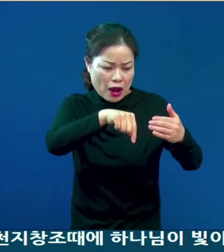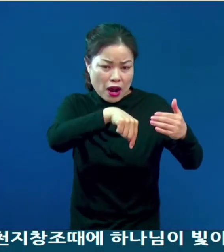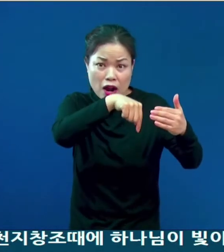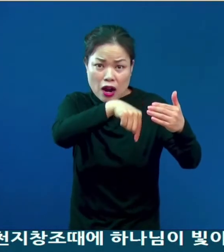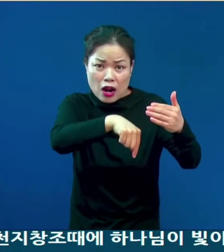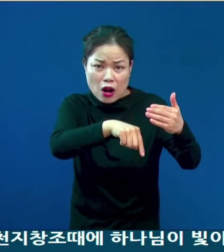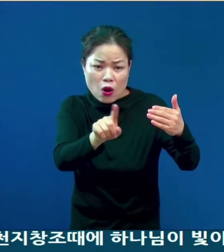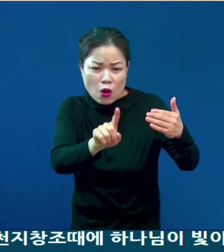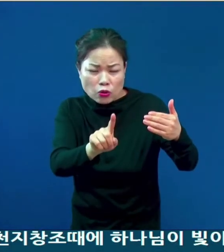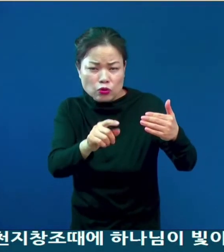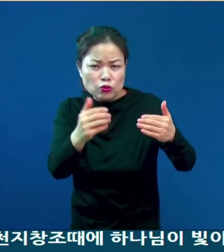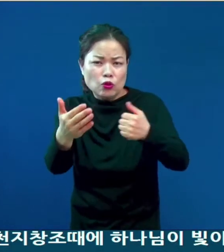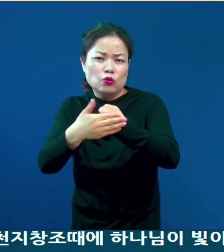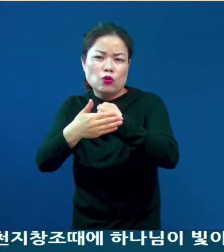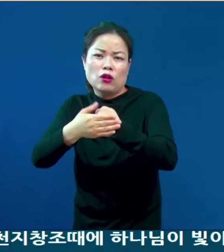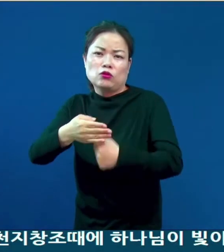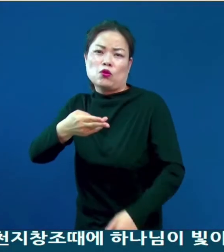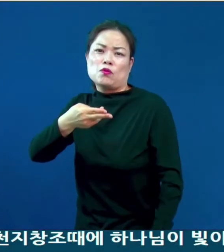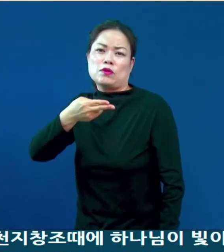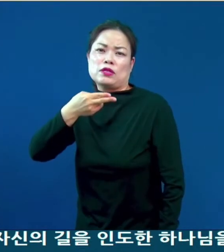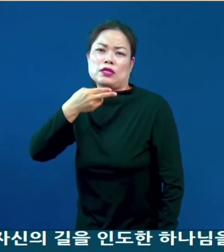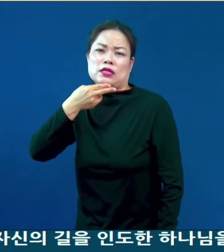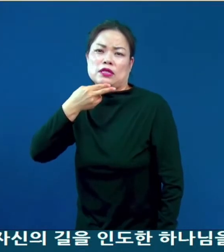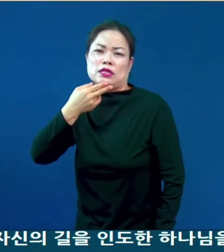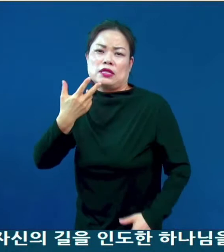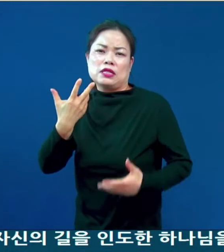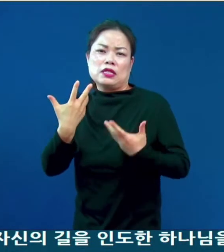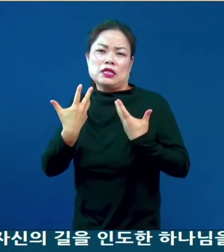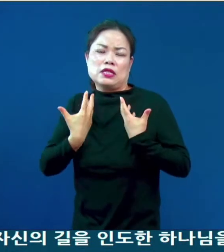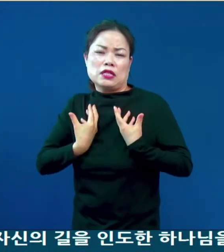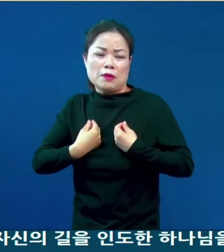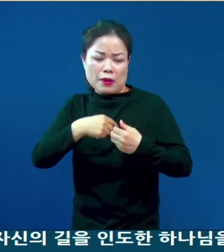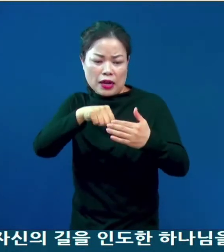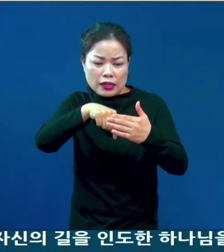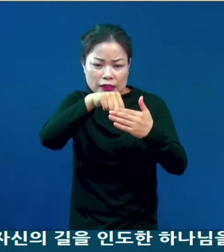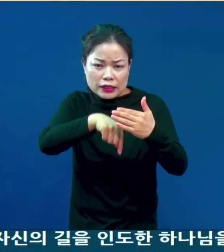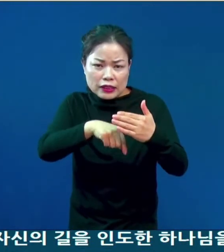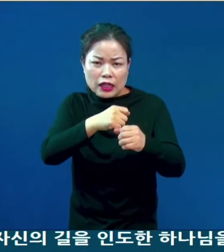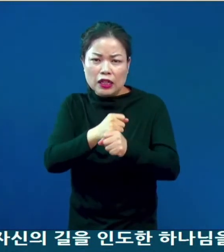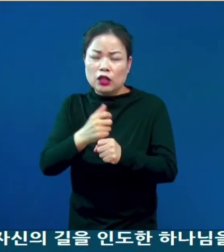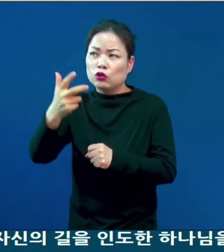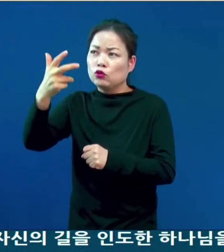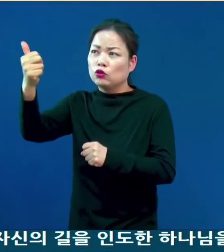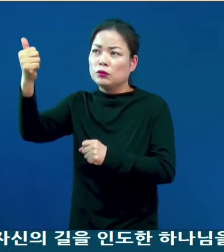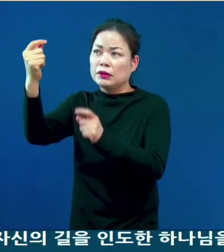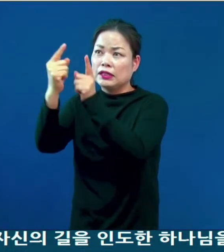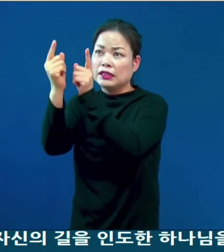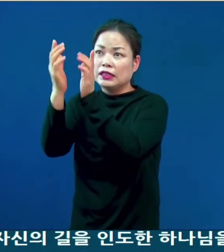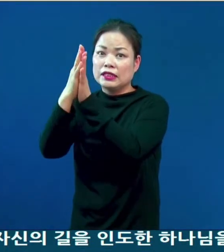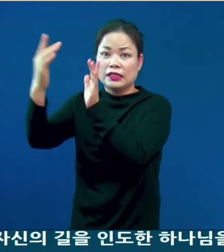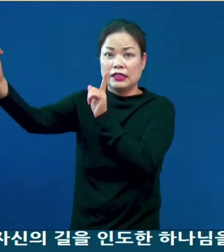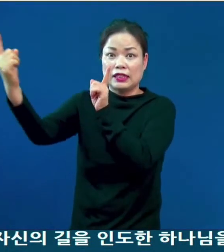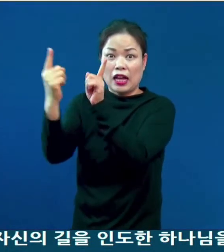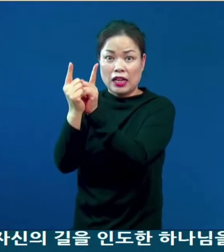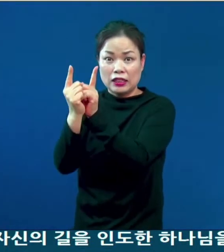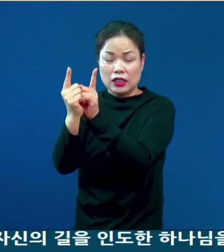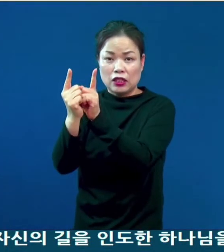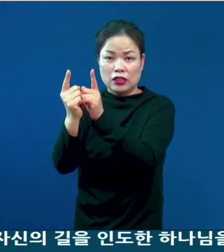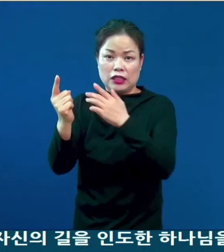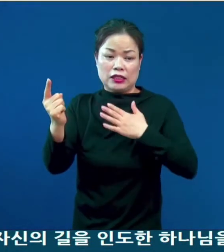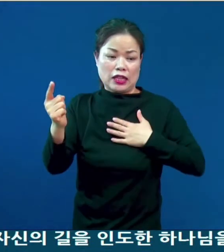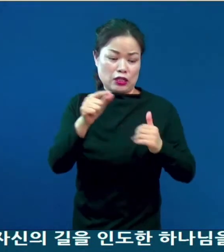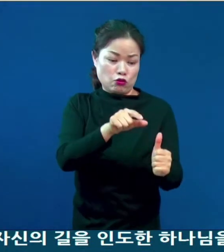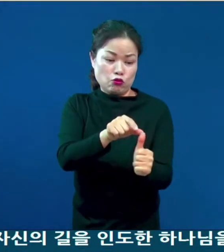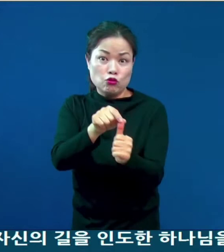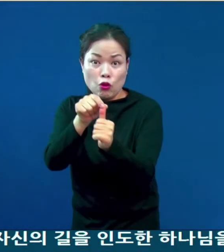그 누구도 자기를 도와줄 수 없는 그 절망의 시기에 하나님께서 친히 나타나셔서 자신을 구원해